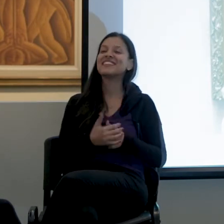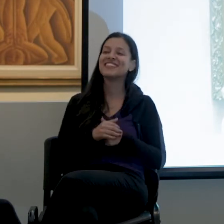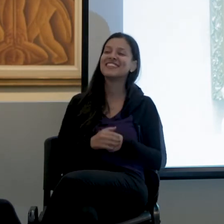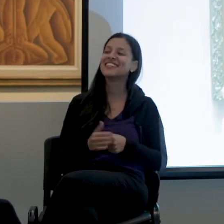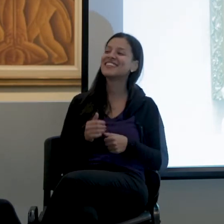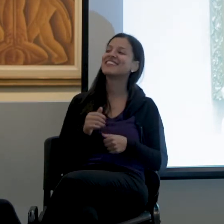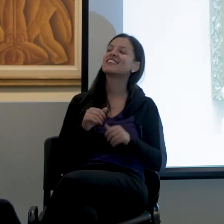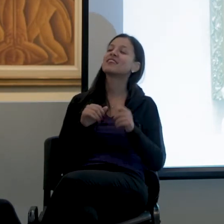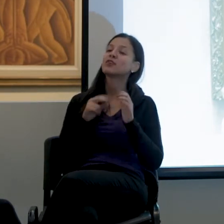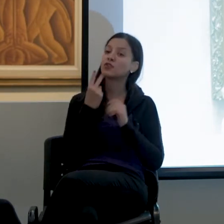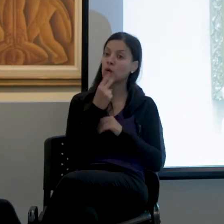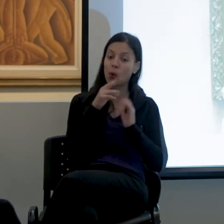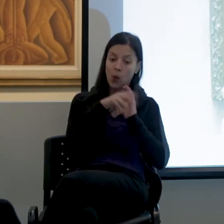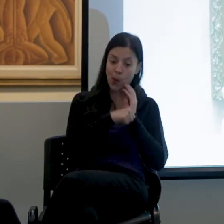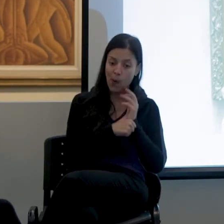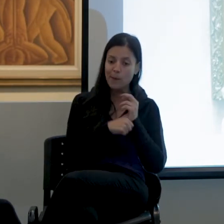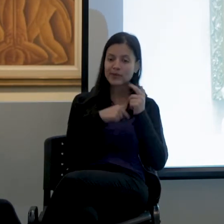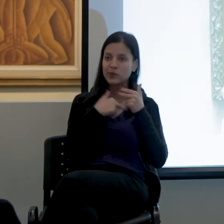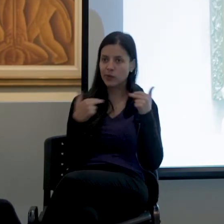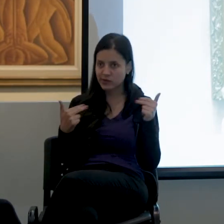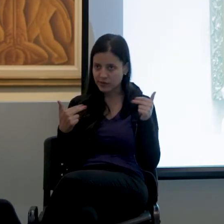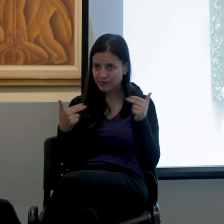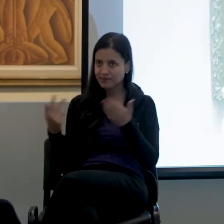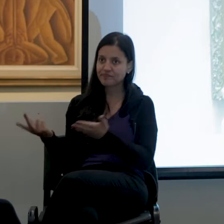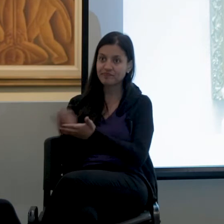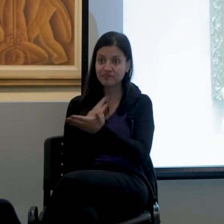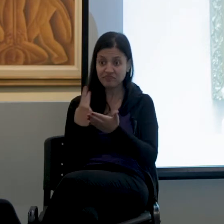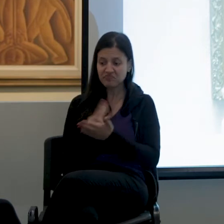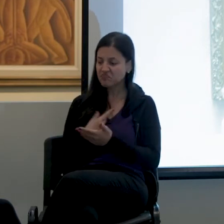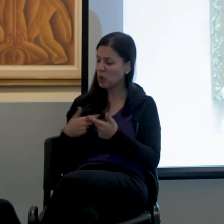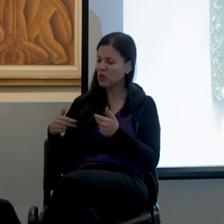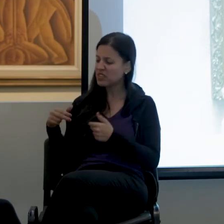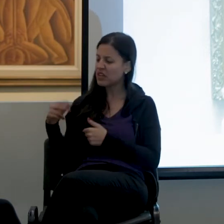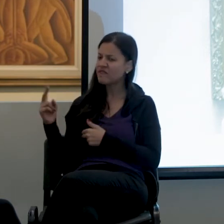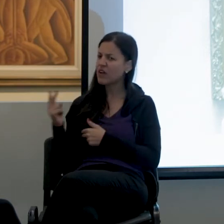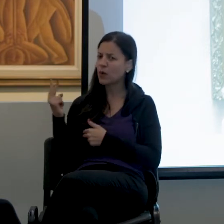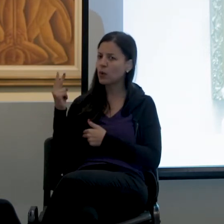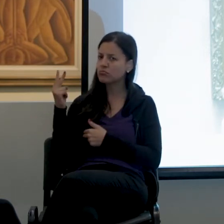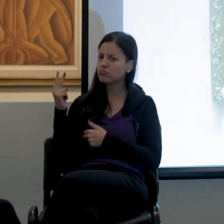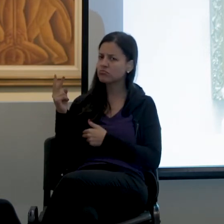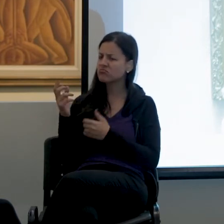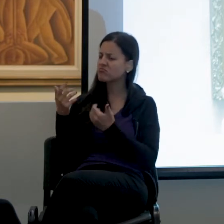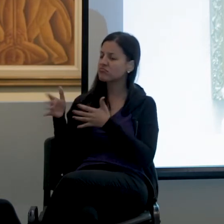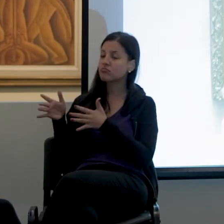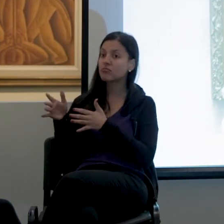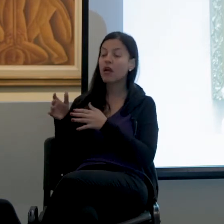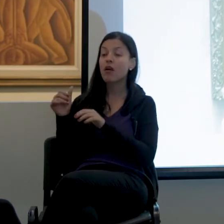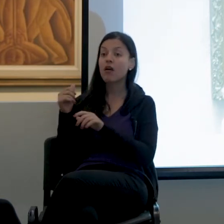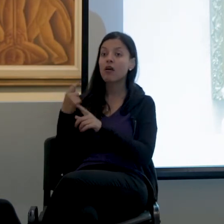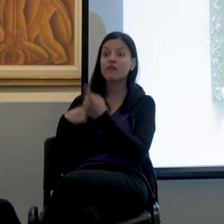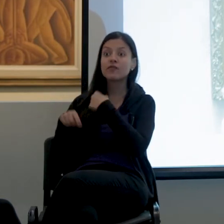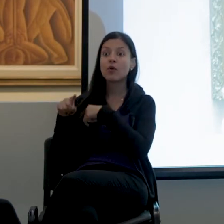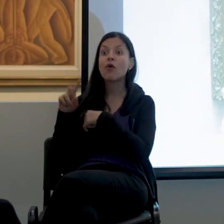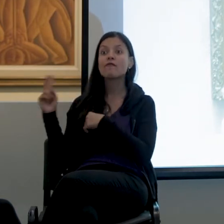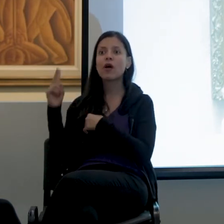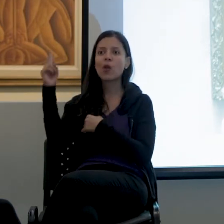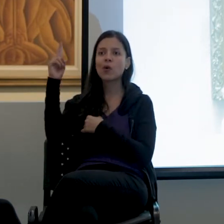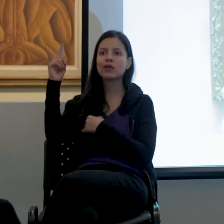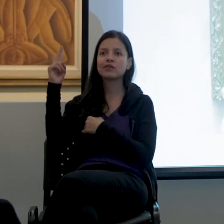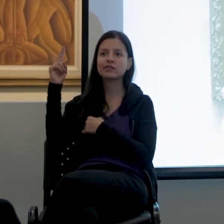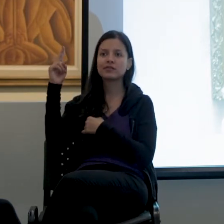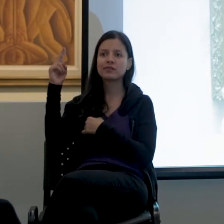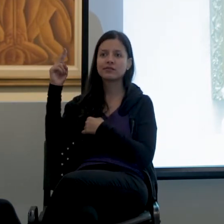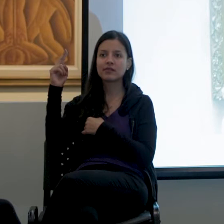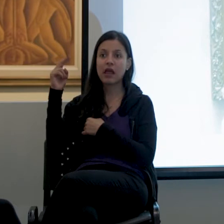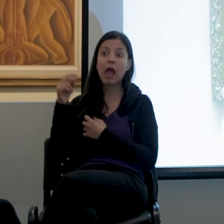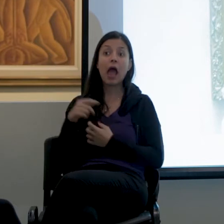com esses roubos e essas coisas que não tinham valor, começaram a ter valor. E aquelas que já tinham valor, se descobriu que o